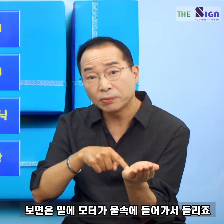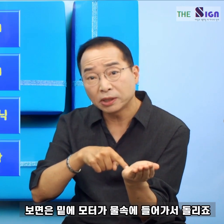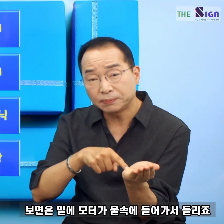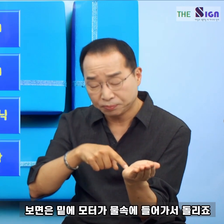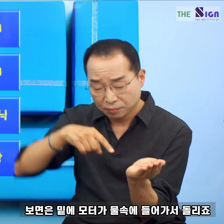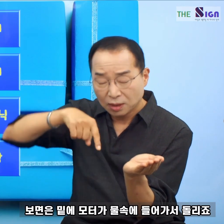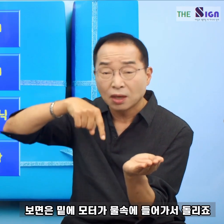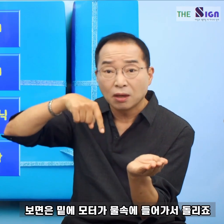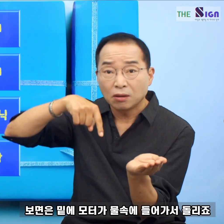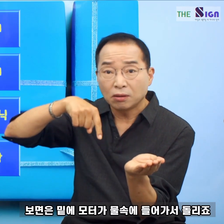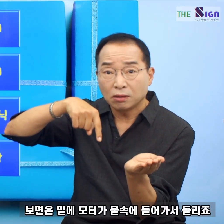보면은